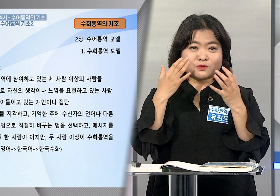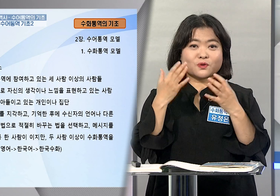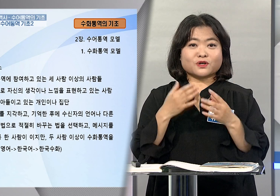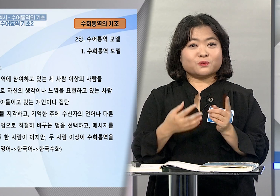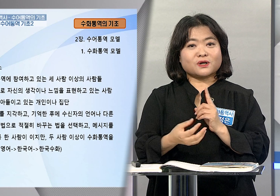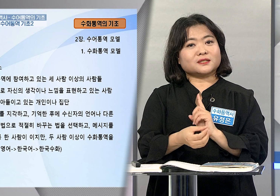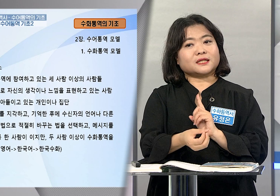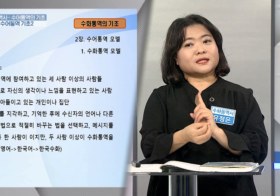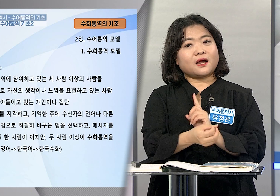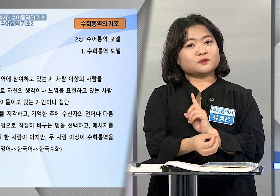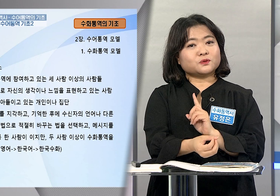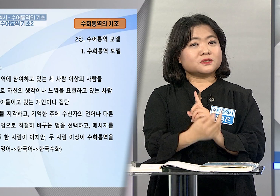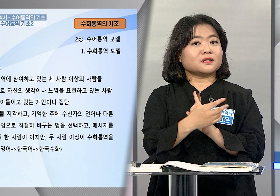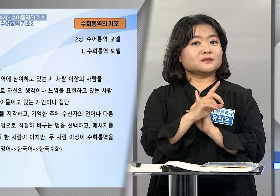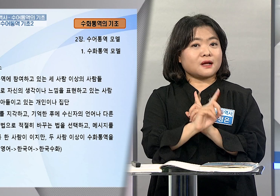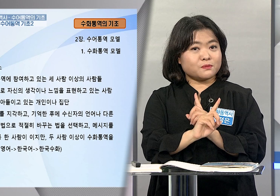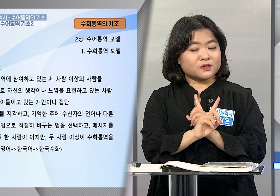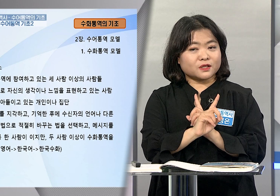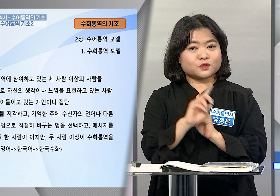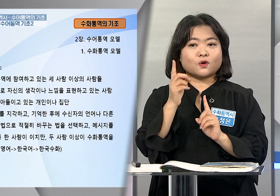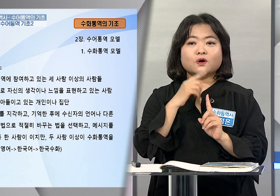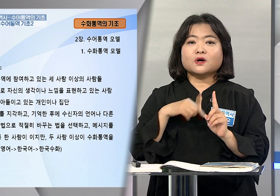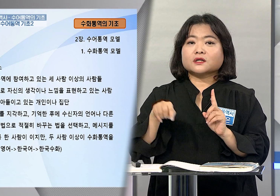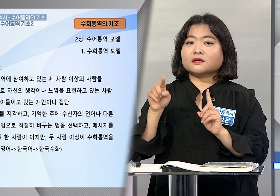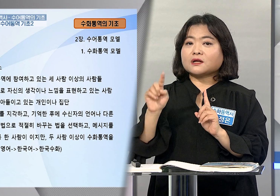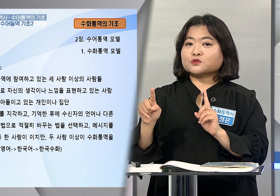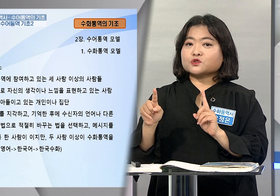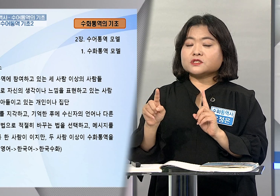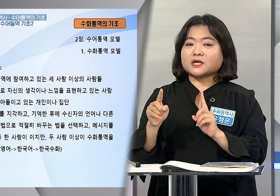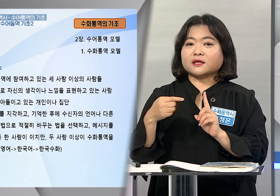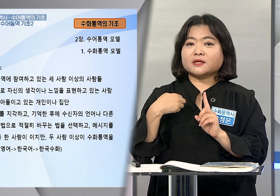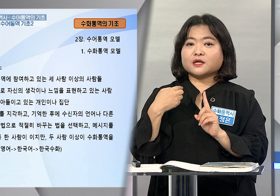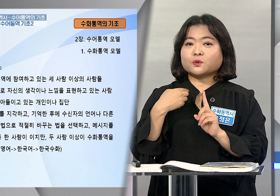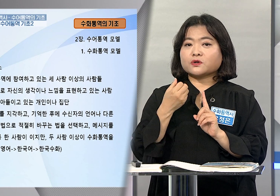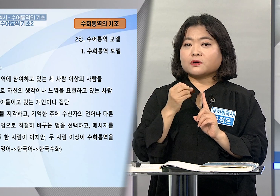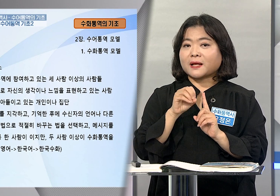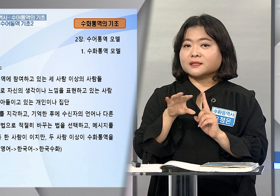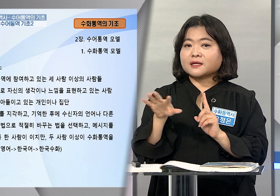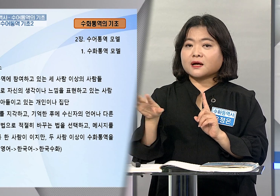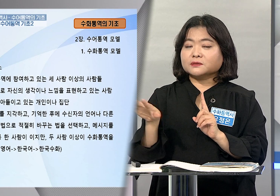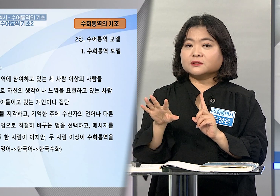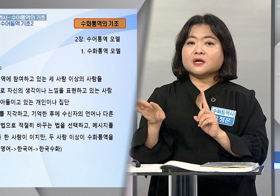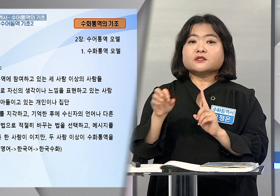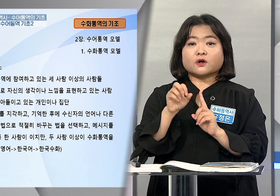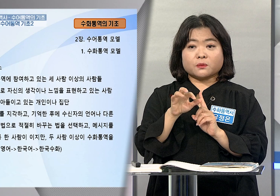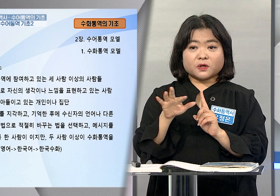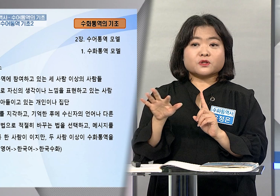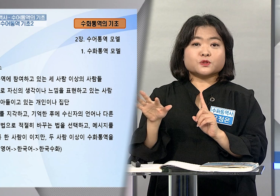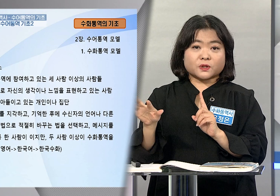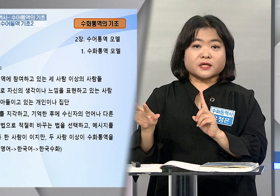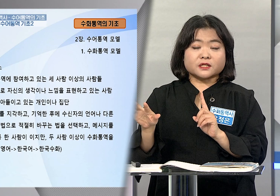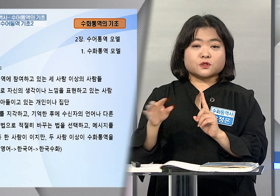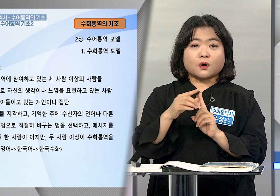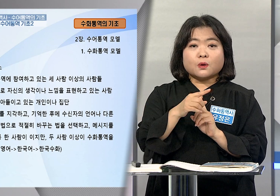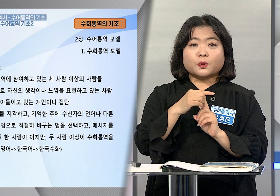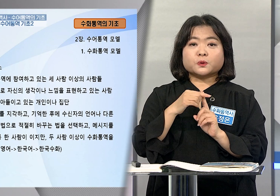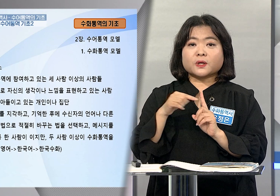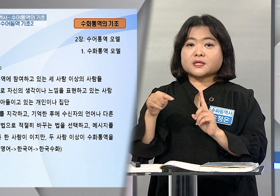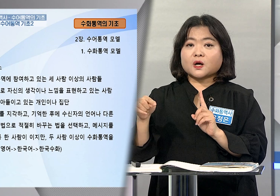통역이 불가능하니까 송신자는 늘 한 명이겠죠. 그러나 수신자, 나의 통역을 받는 사람은 여러 명이 될 수가 있겠죠. 보통의 상황은